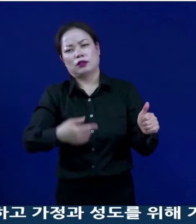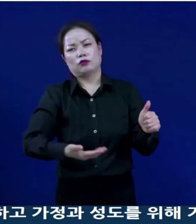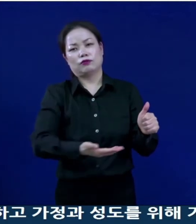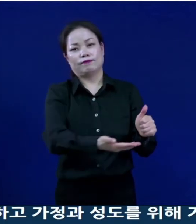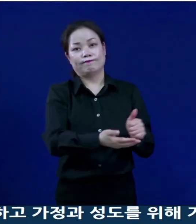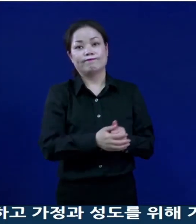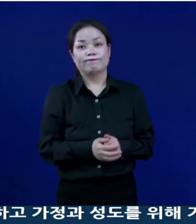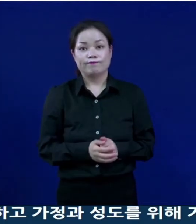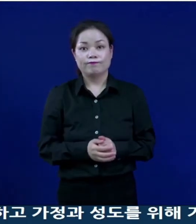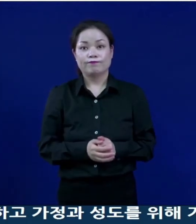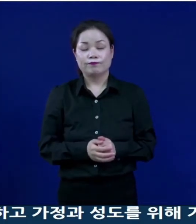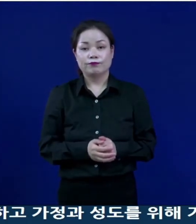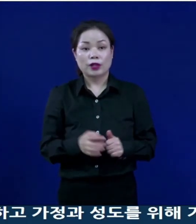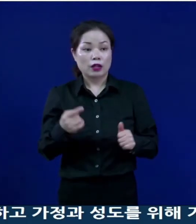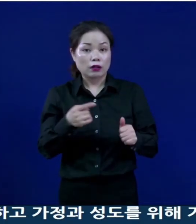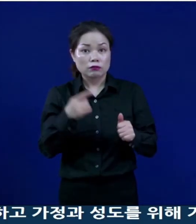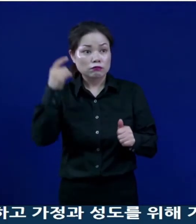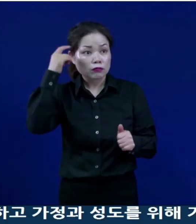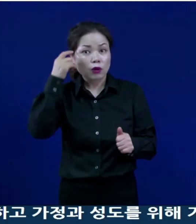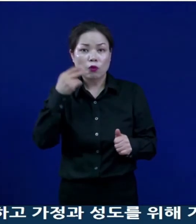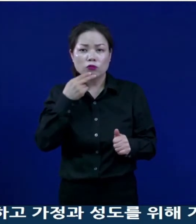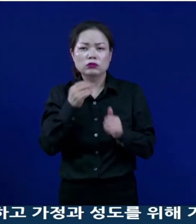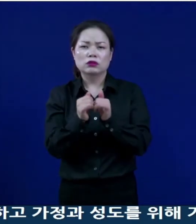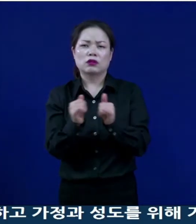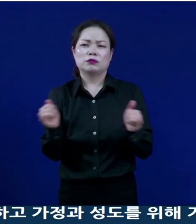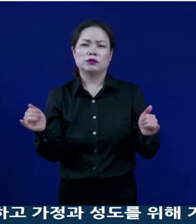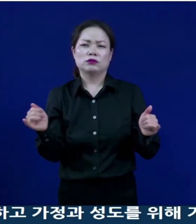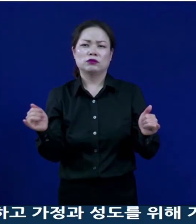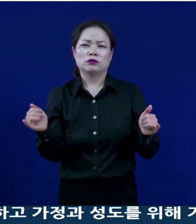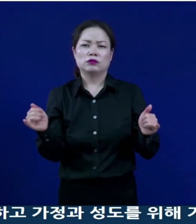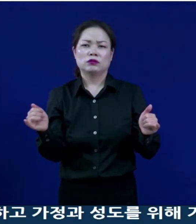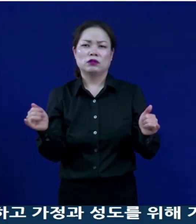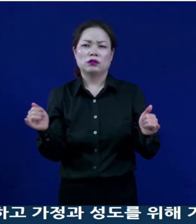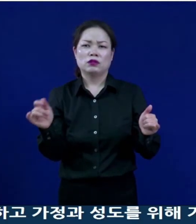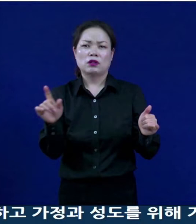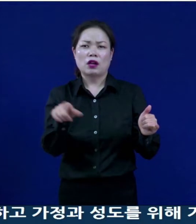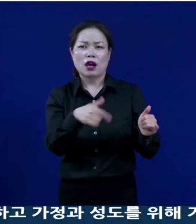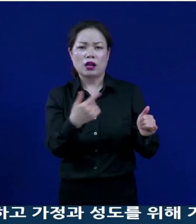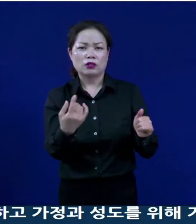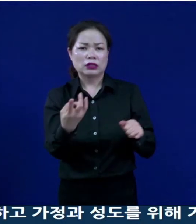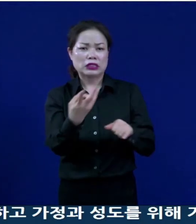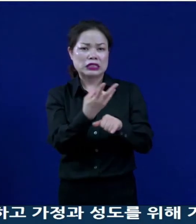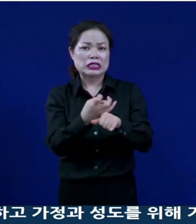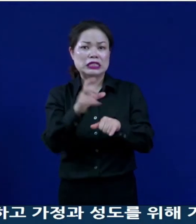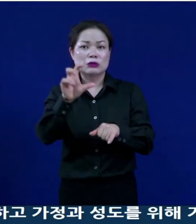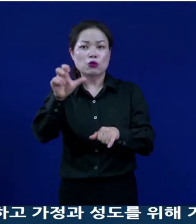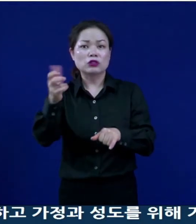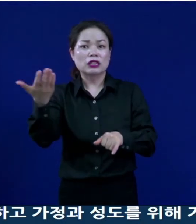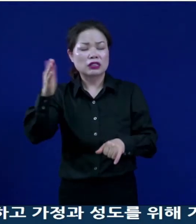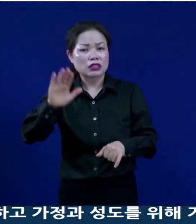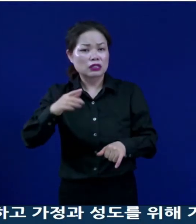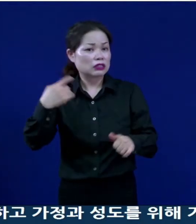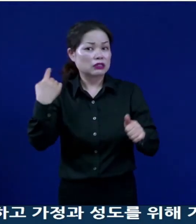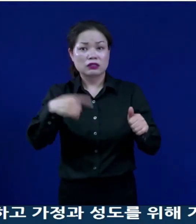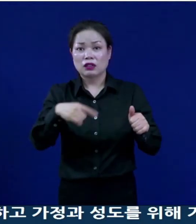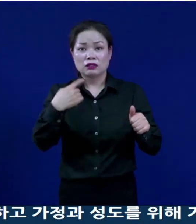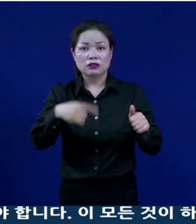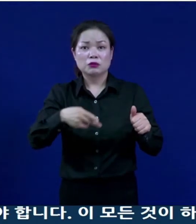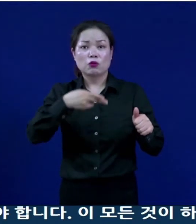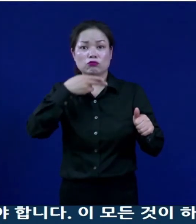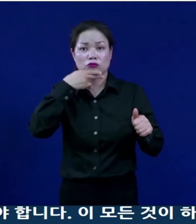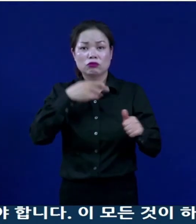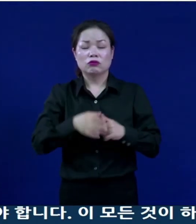것입니다. 가르칠 의지가 없는 사람은 하루가 25시간이 되어도 가르치지